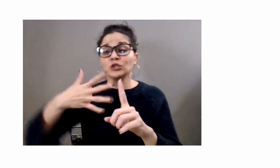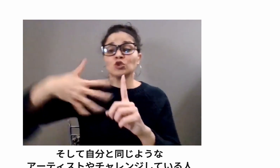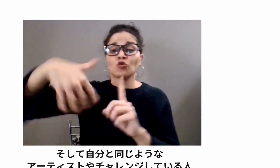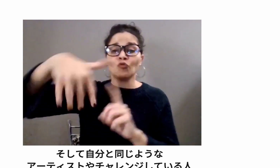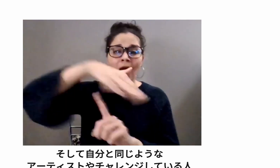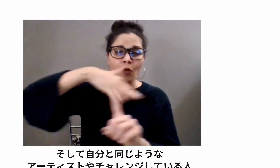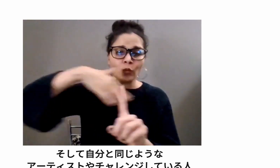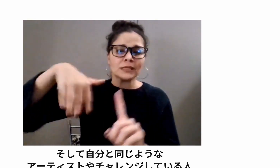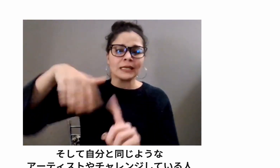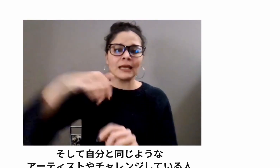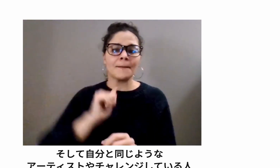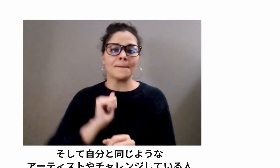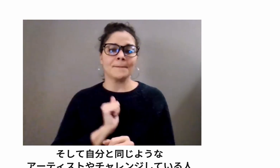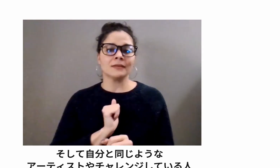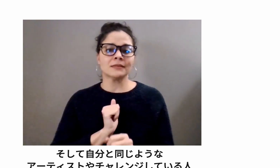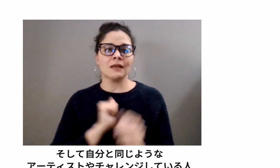そしてまた自分自身を